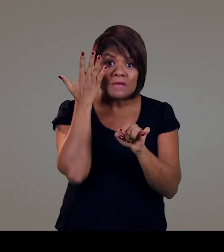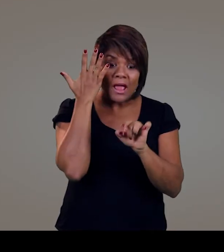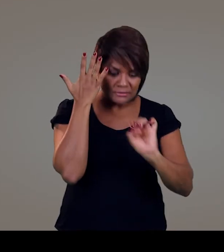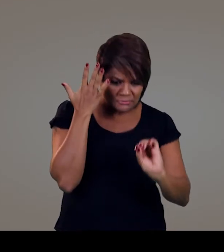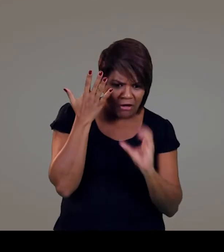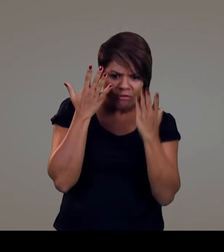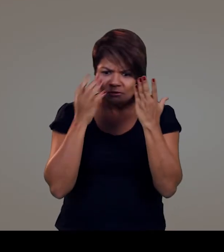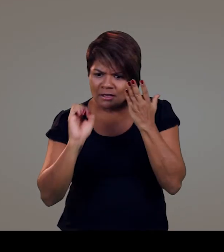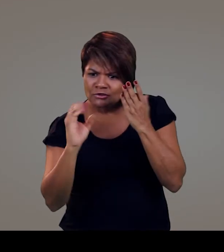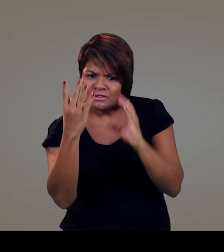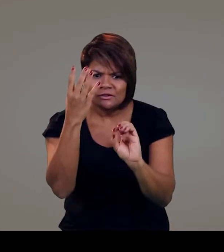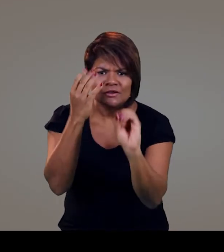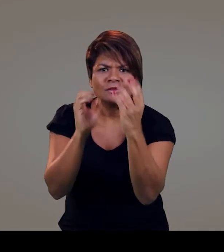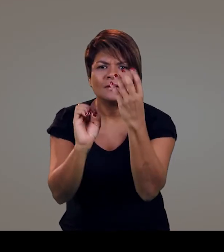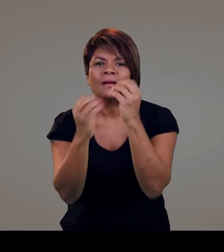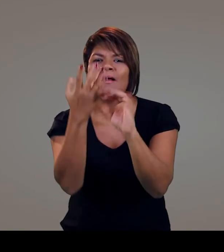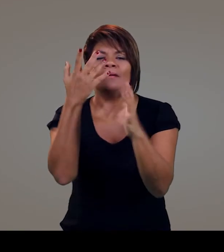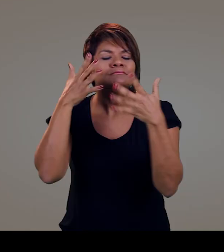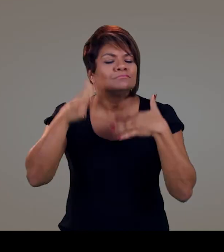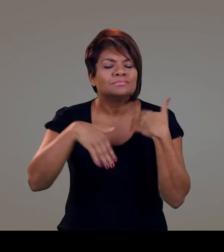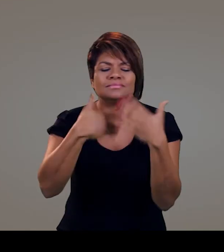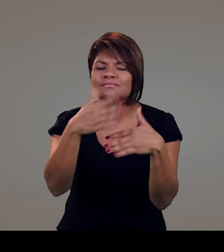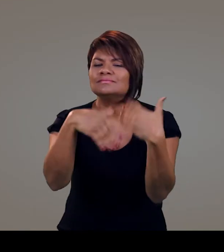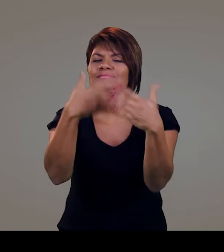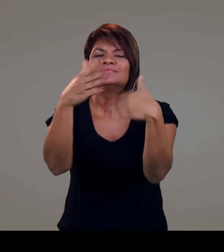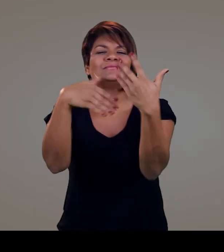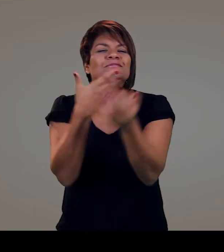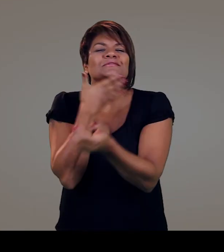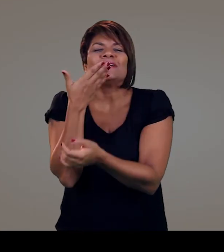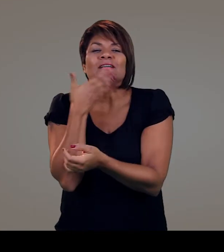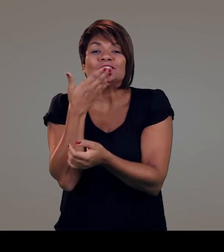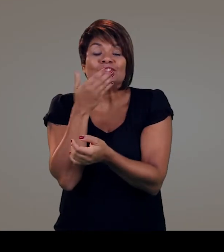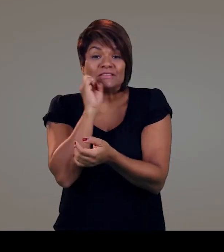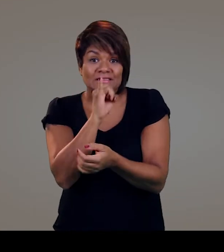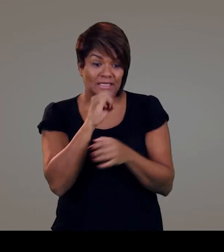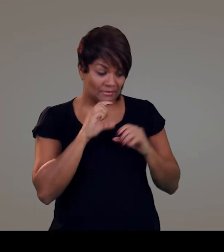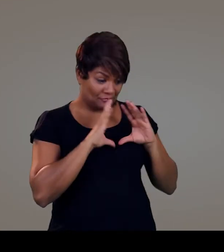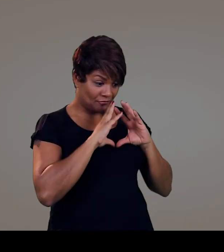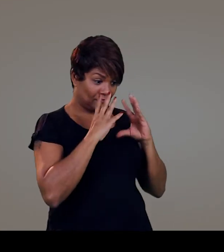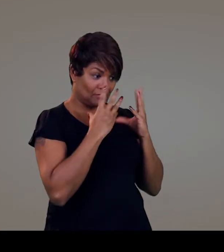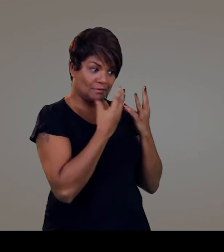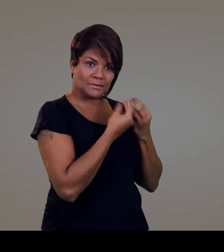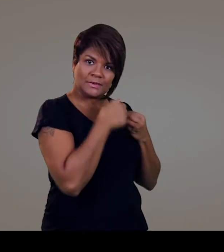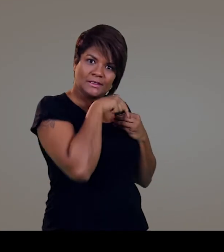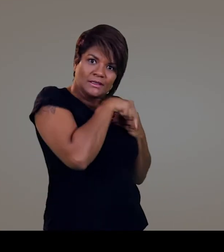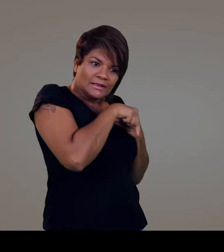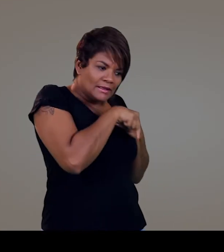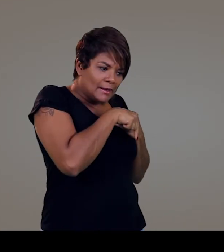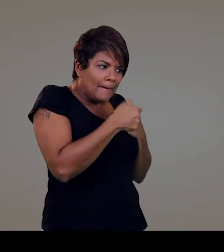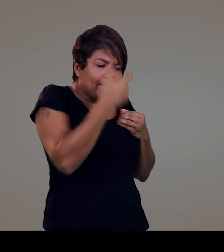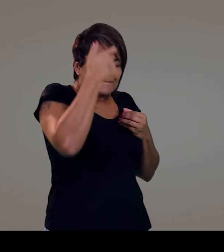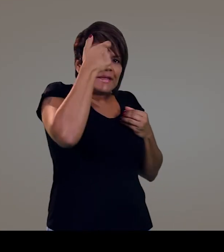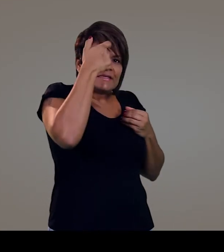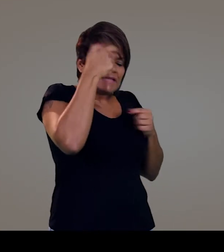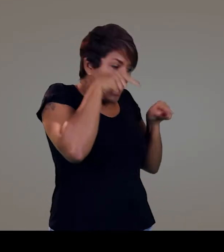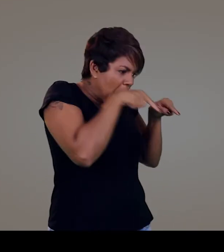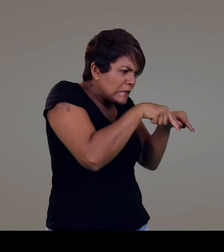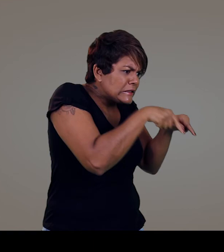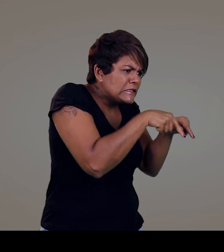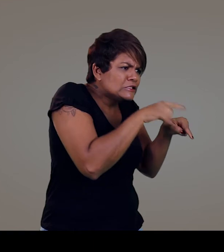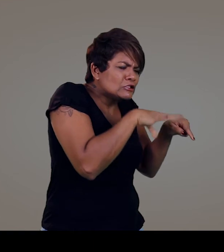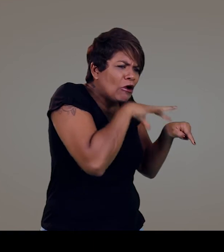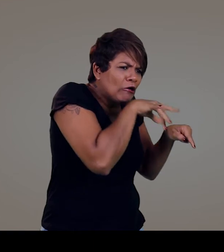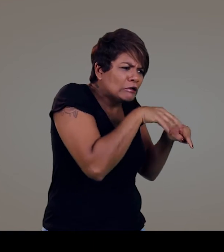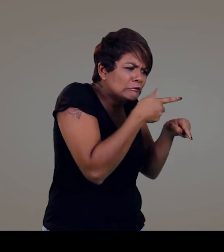vez mais fácil na medida que esse pai possa conceber a realidade dele de uma forma fácil